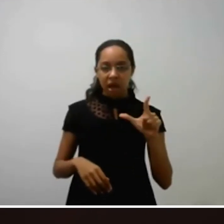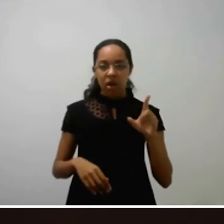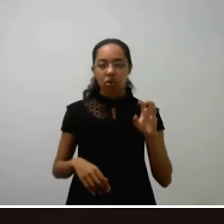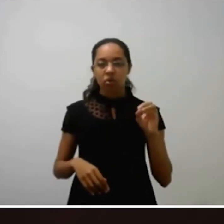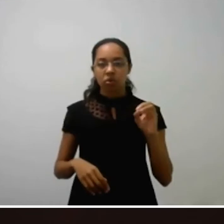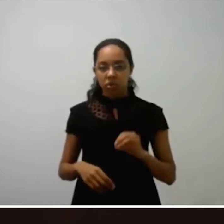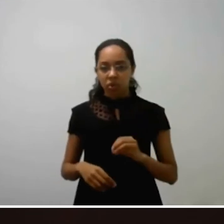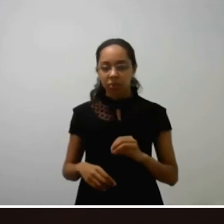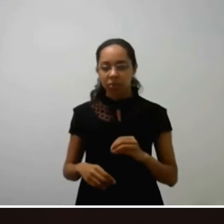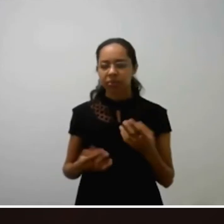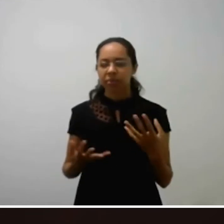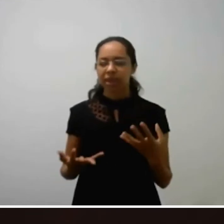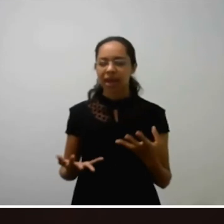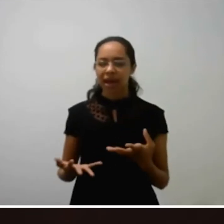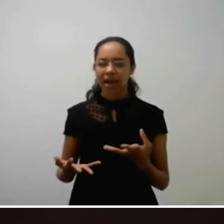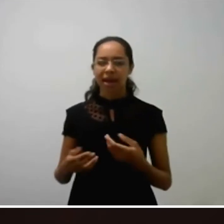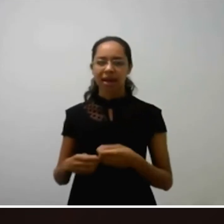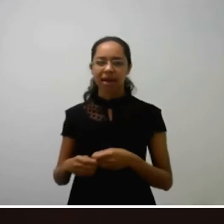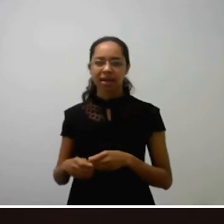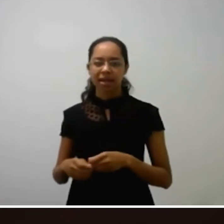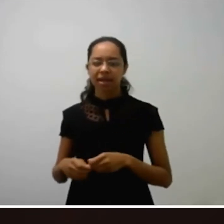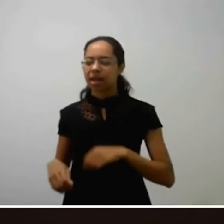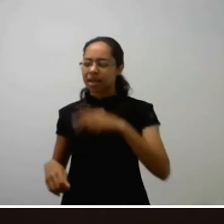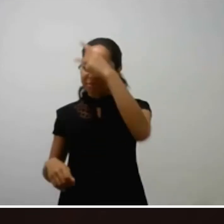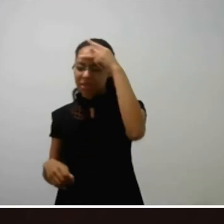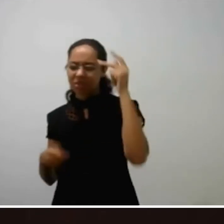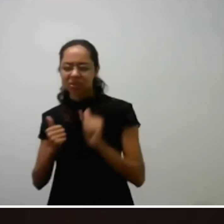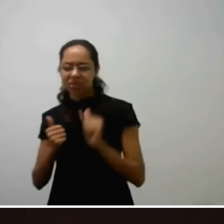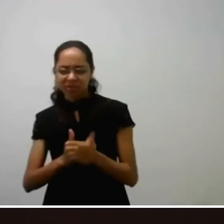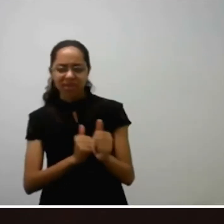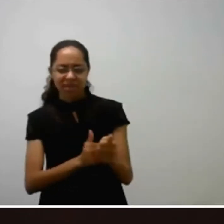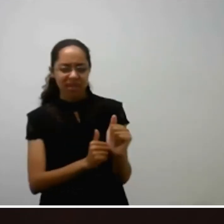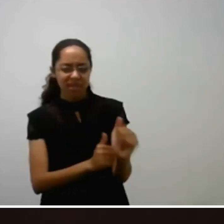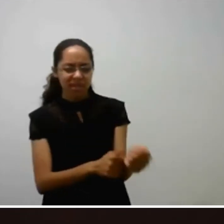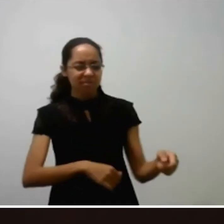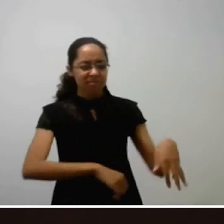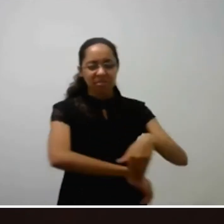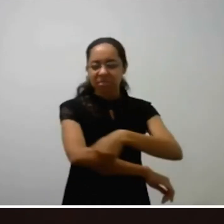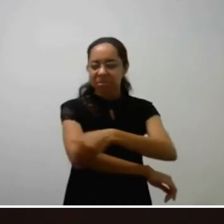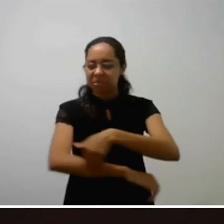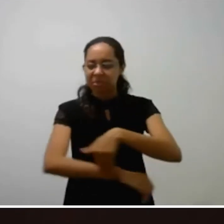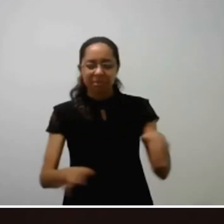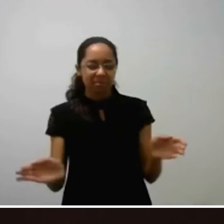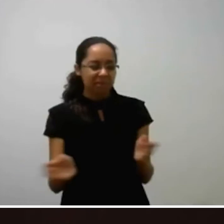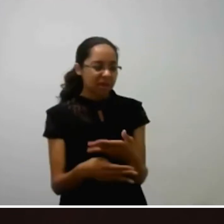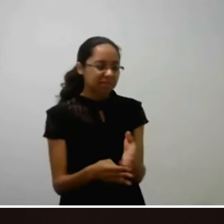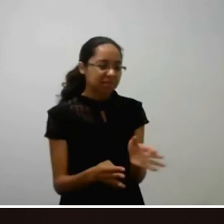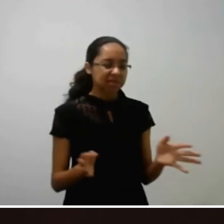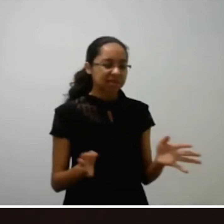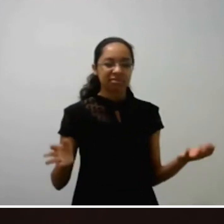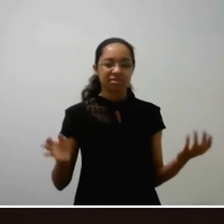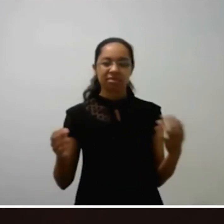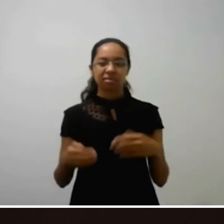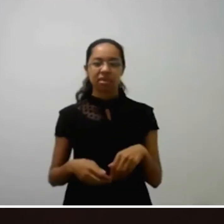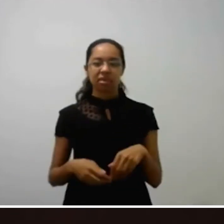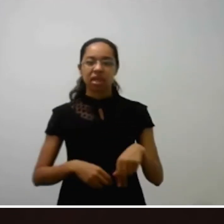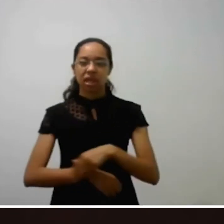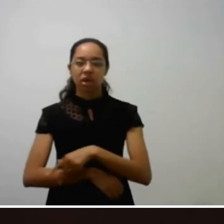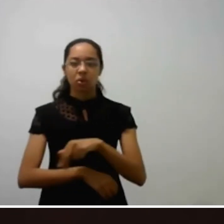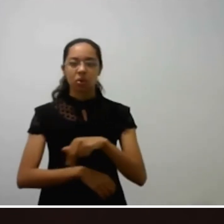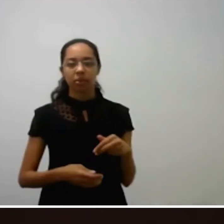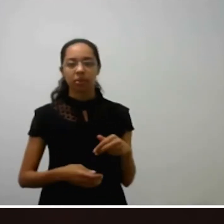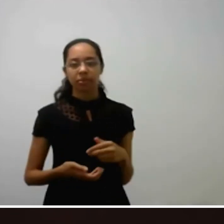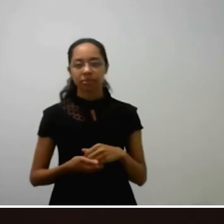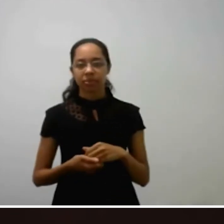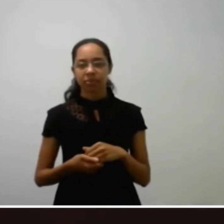Semelhantemente à dispersão após a morte de Estevão, em Atos 8, vocês se lembram, né? O apóstolo Estevão, não,